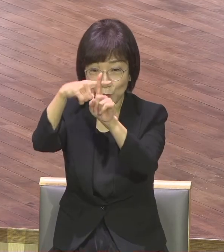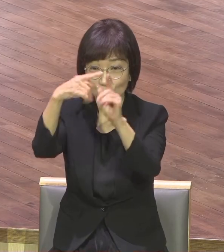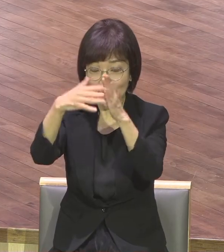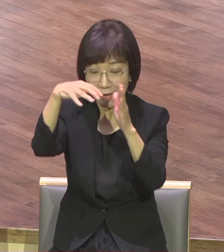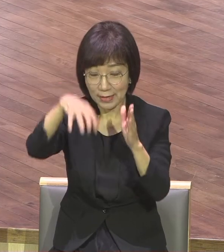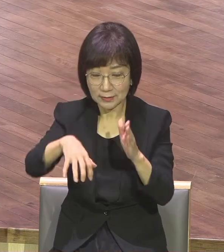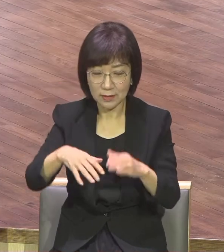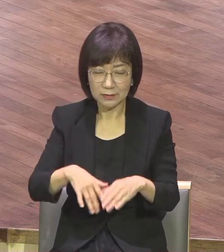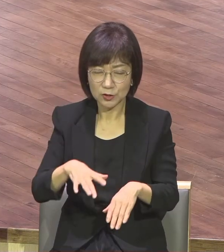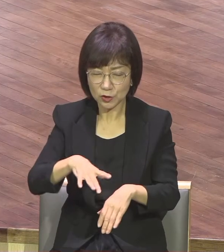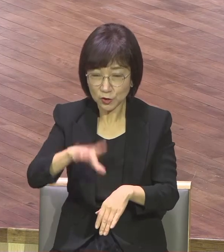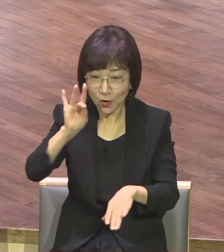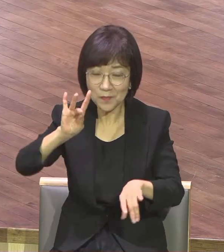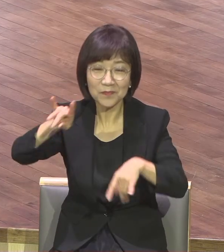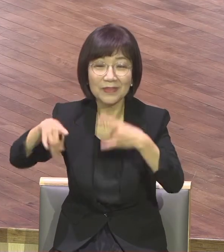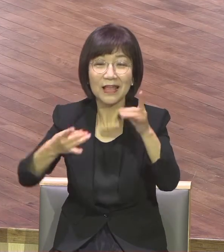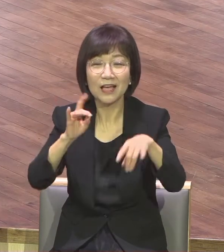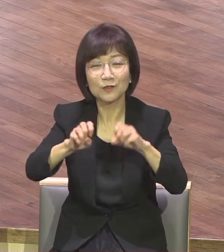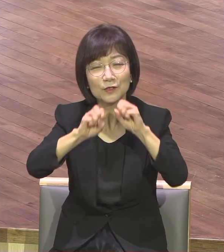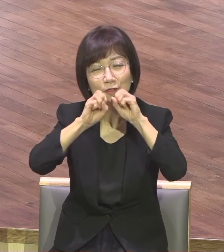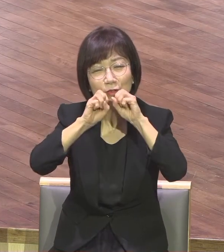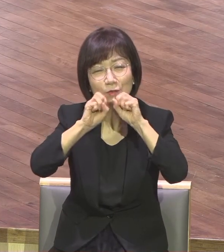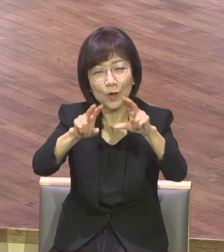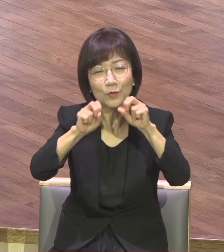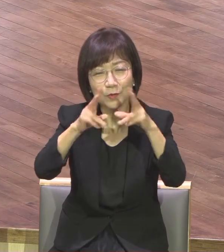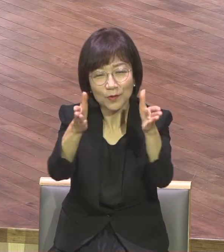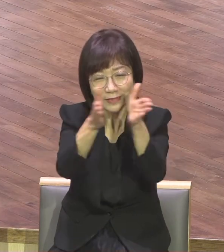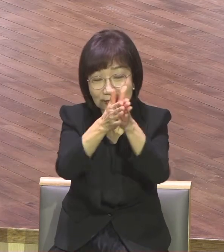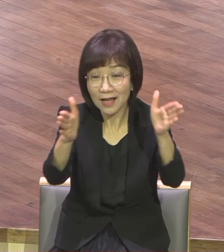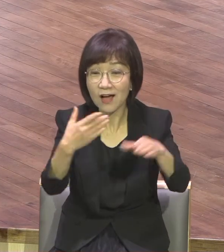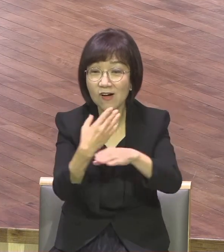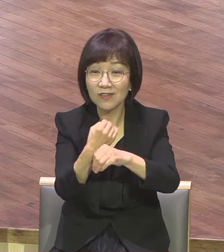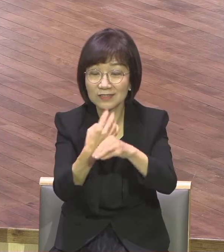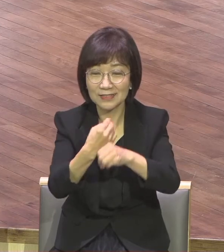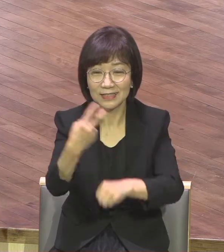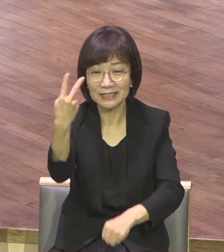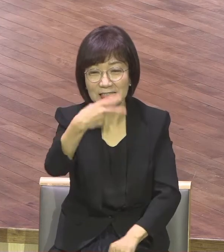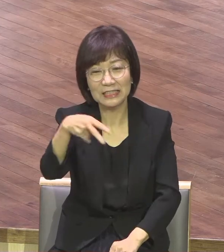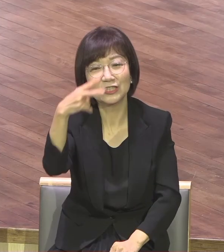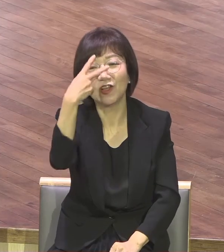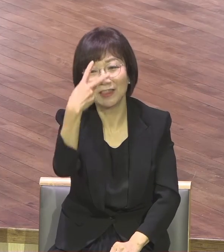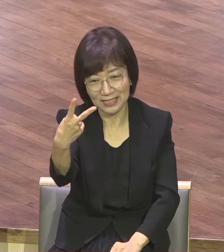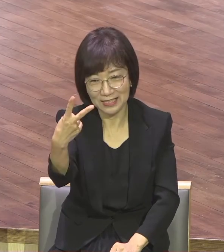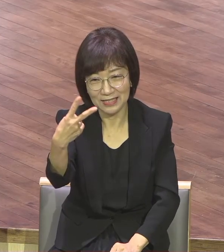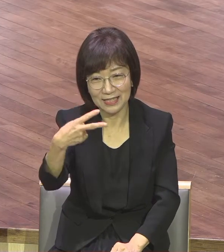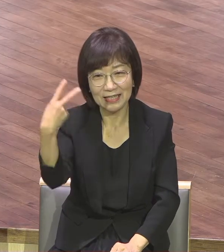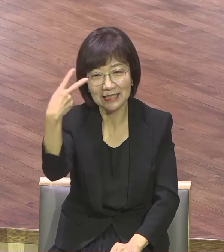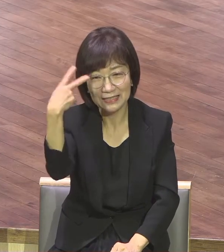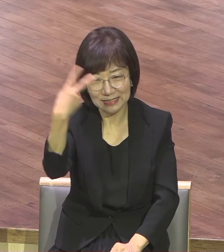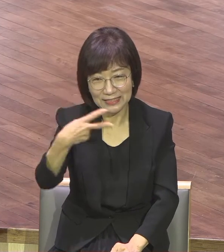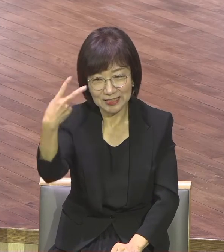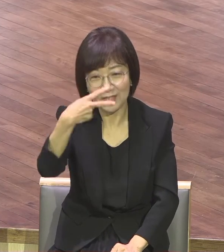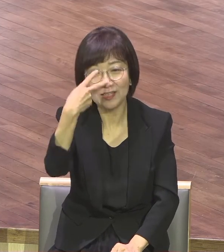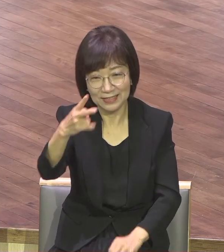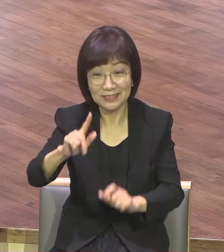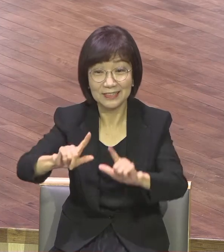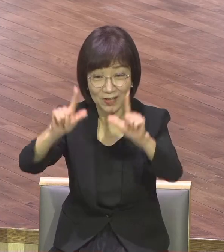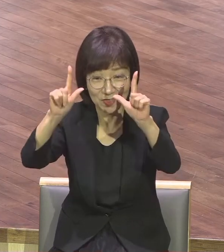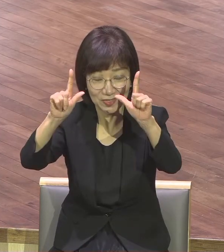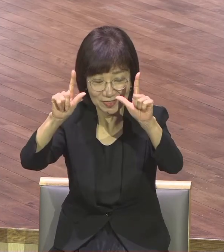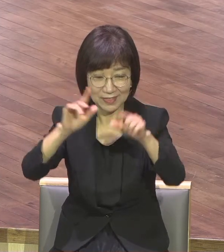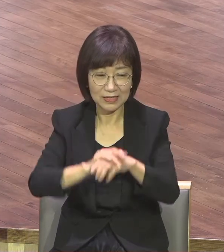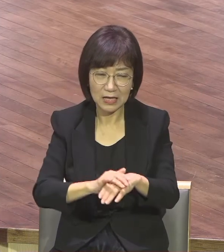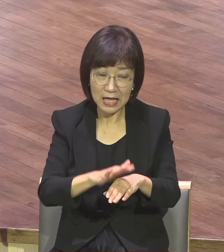태국 이 선교의 문을 연 것은 2002년도 11월입니다. 우리나라의 제주도와